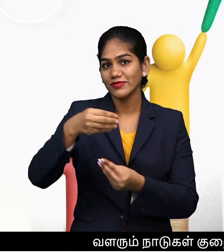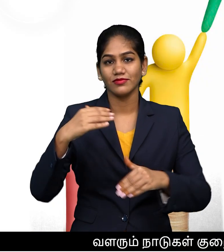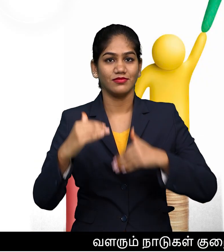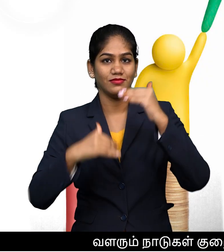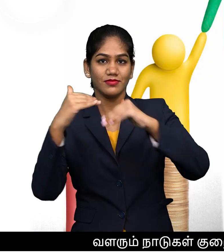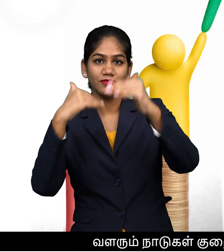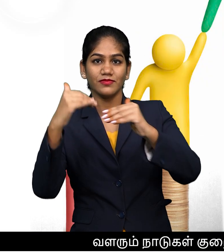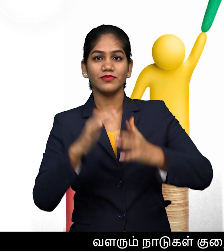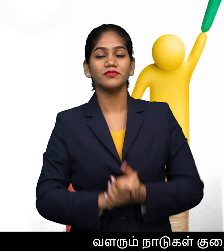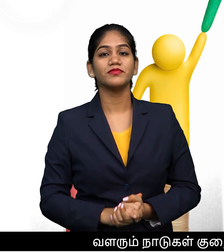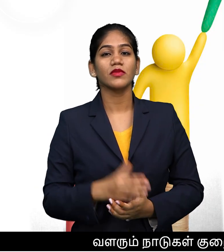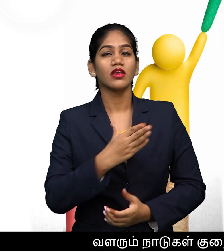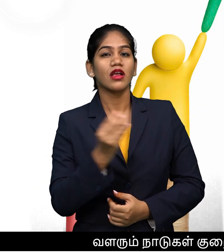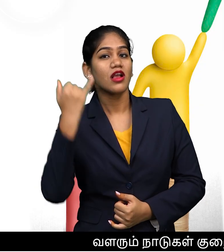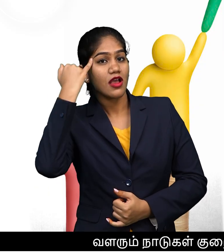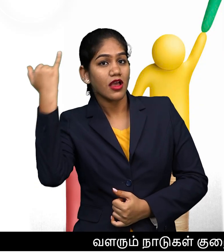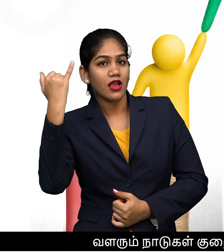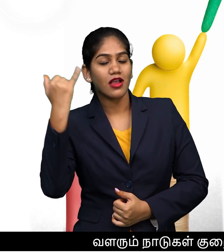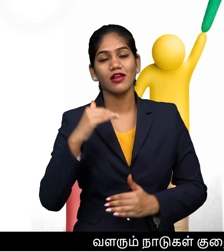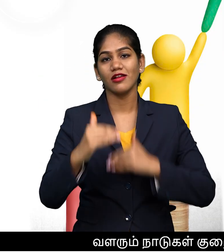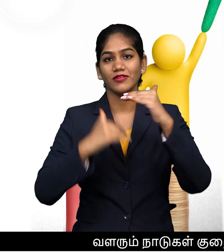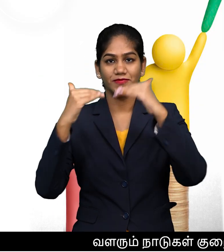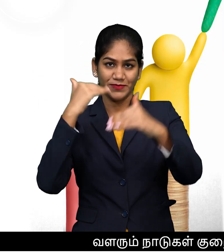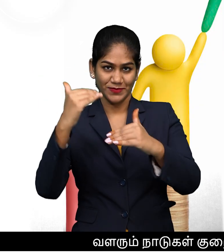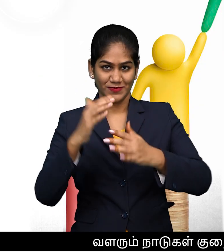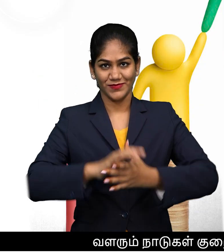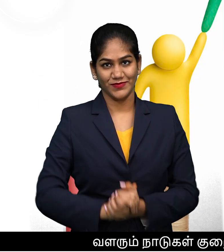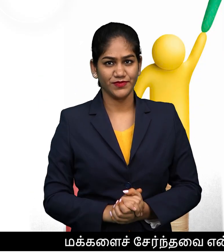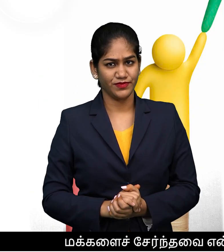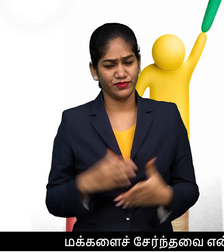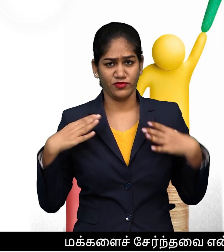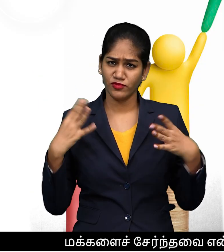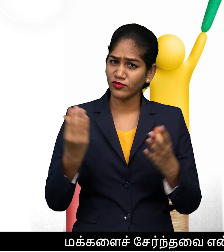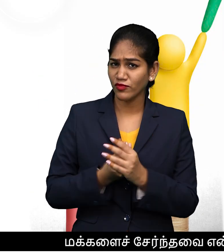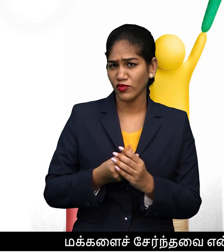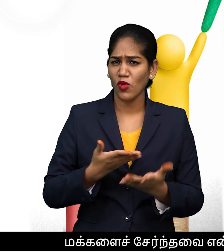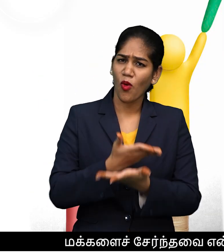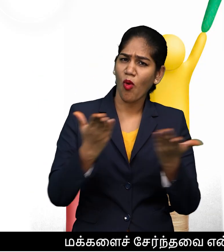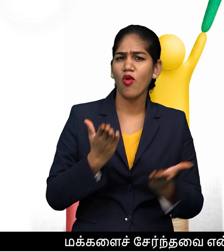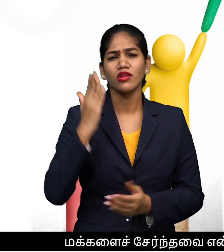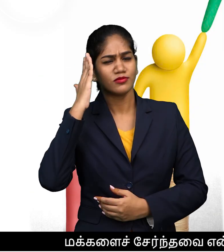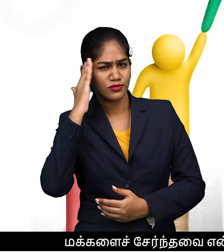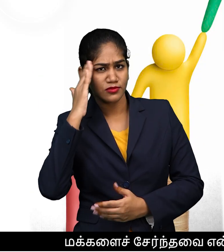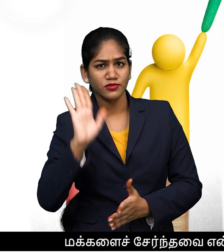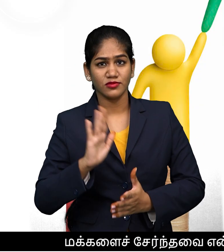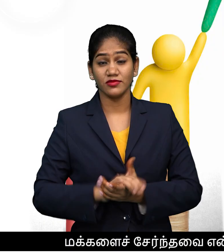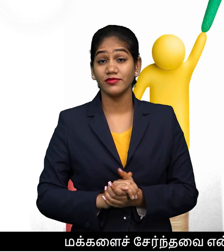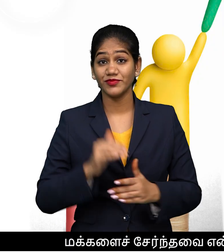வளரும் நாடுகள் குறைந்த மற்றும் நடுத்தர வருமான மக்களை சேர்ந்தவை என்பதை நாம் அனைவரும் அறிவோம்.